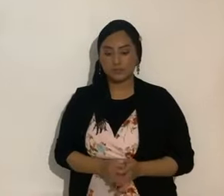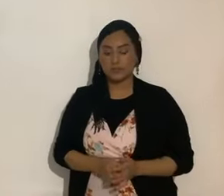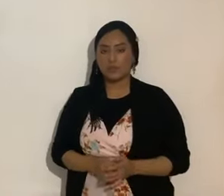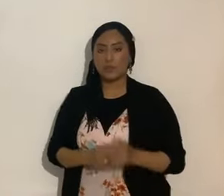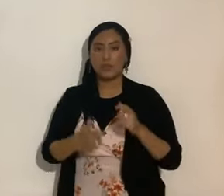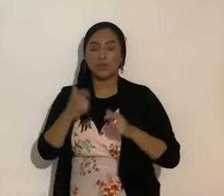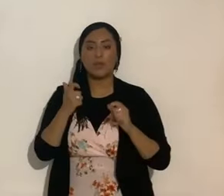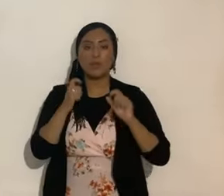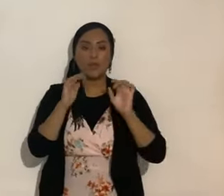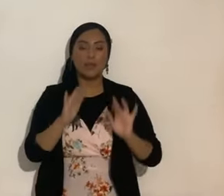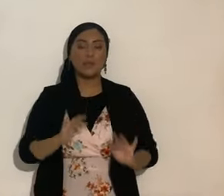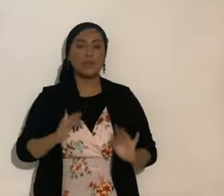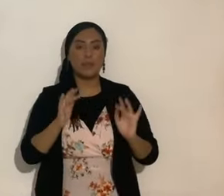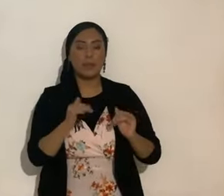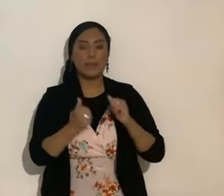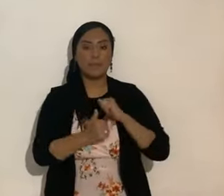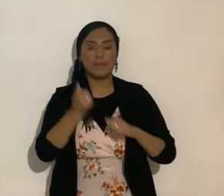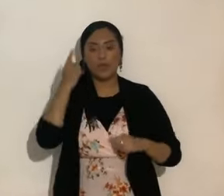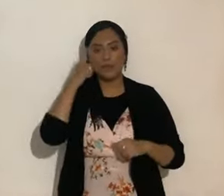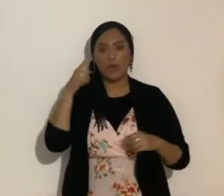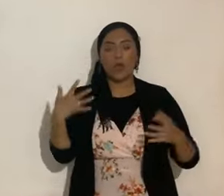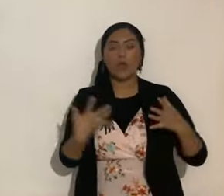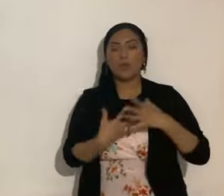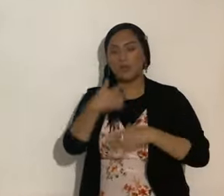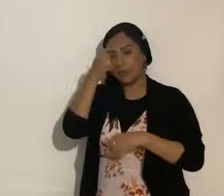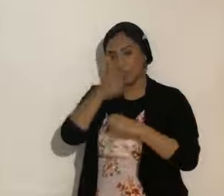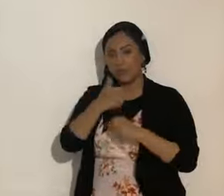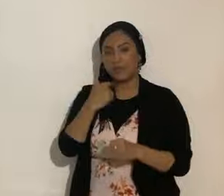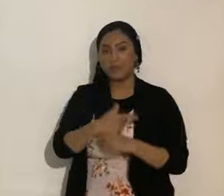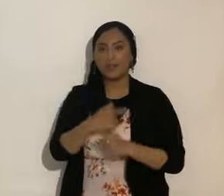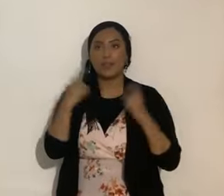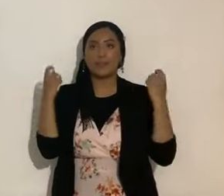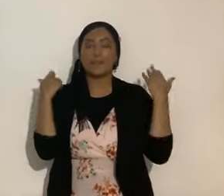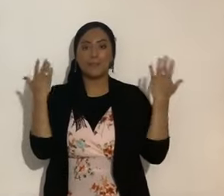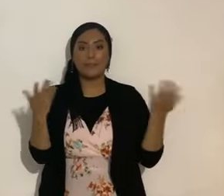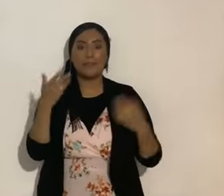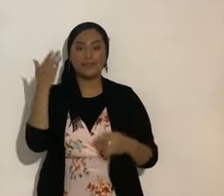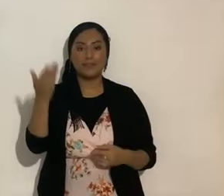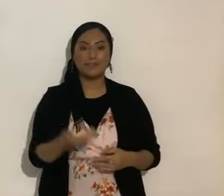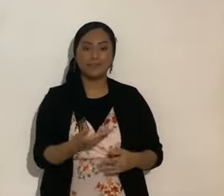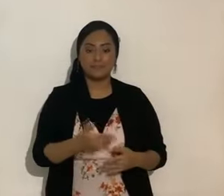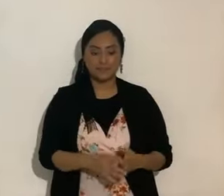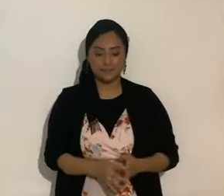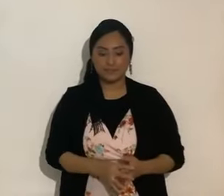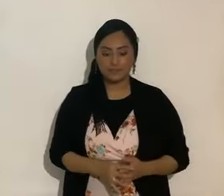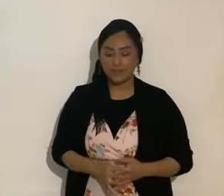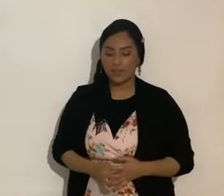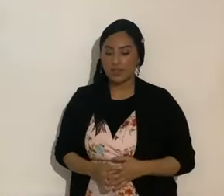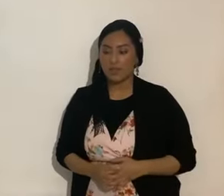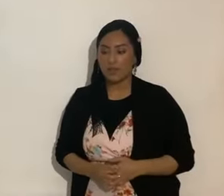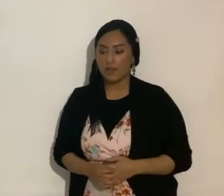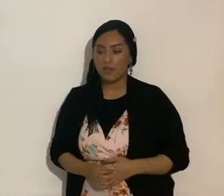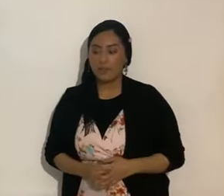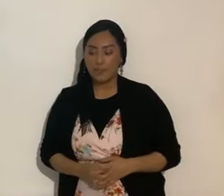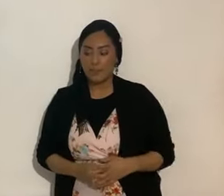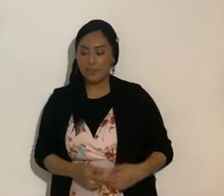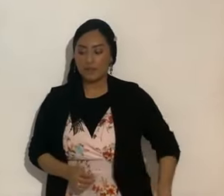gran consolación, sobre todo para los nuevecitos. Aleluya, bienvenidos, amados hermanos y hermanas.